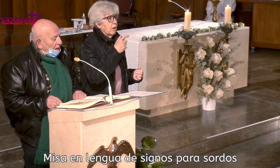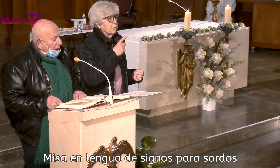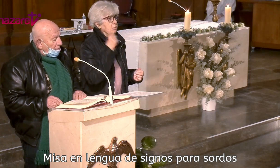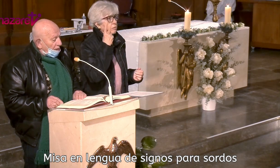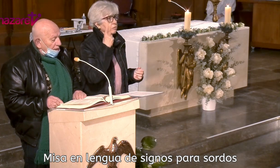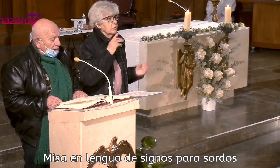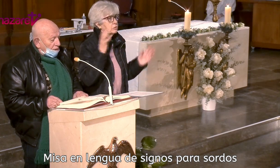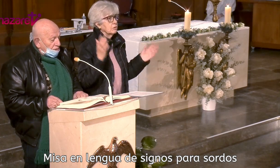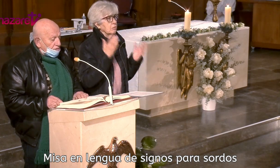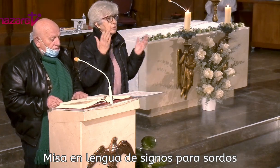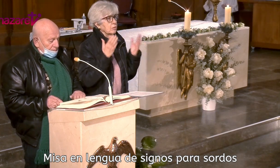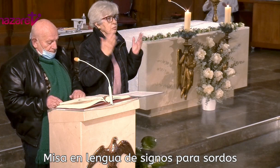Palabra de Dios.